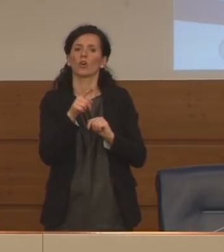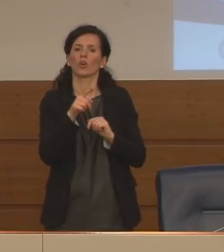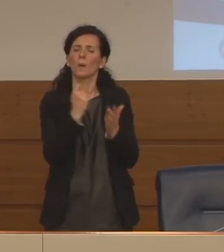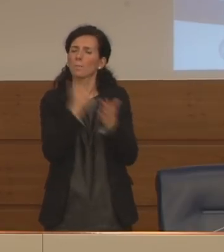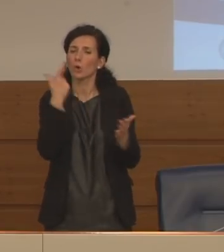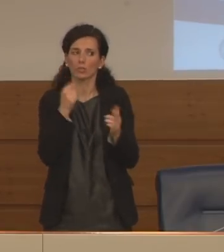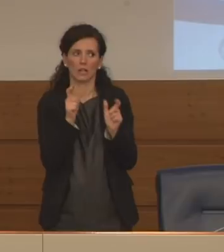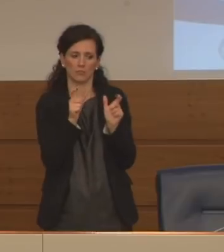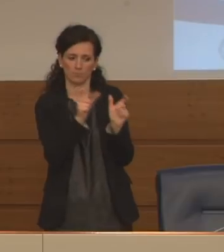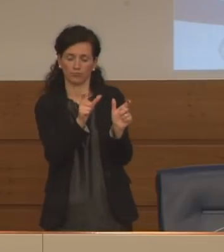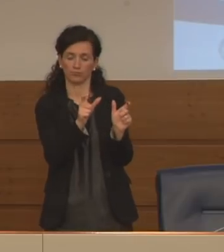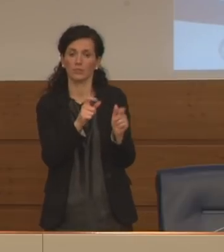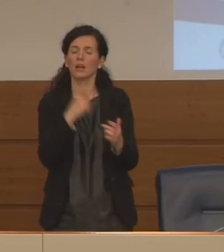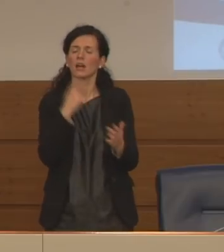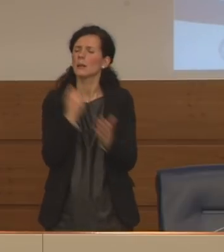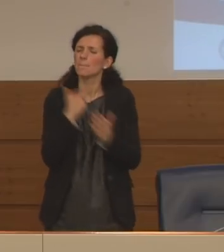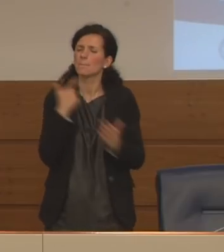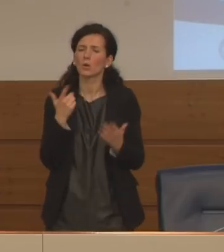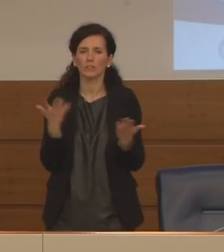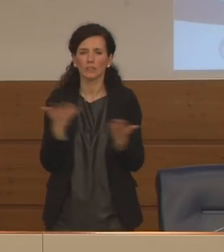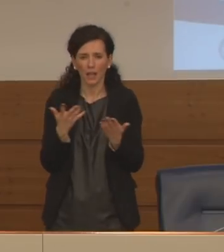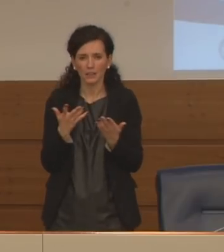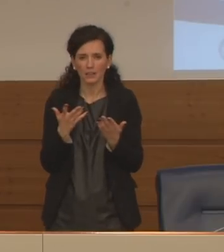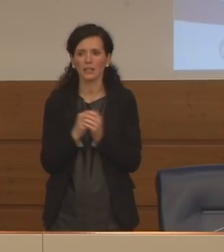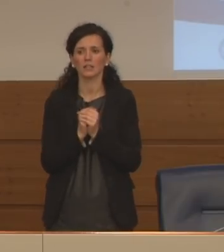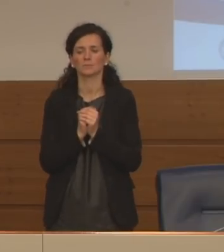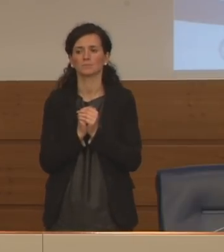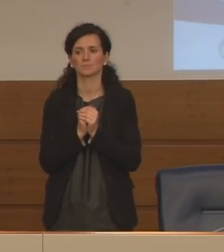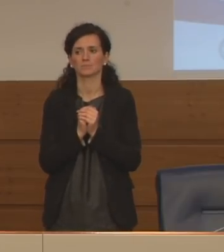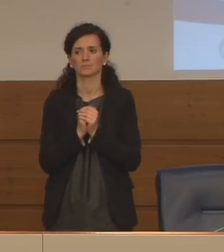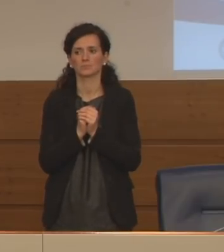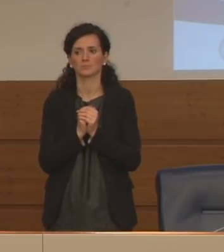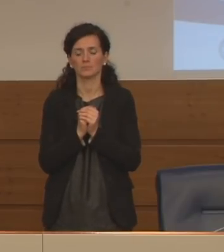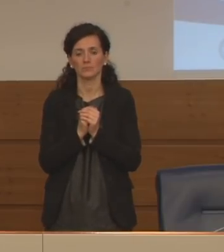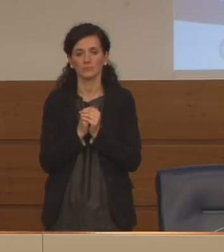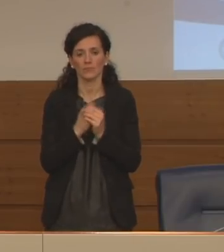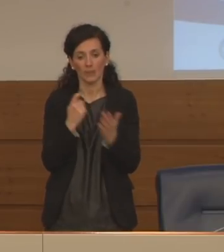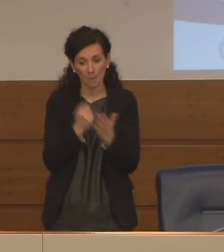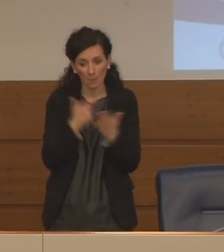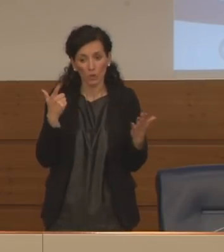la cosa fondamentale è enorme